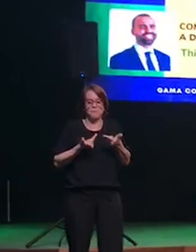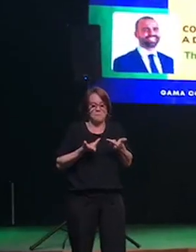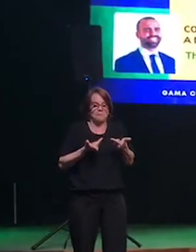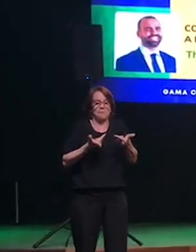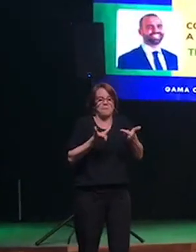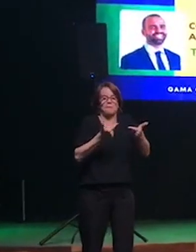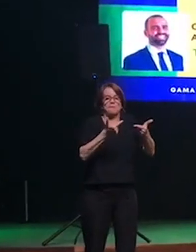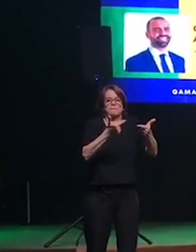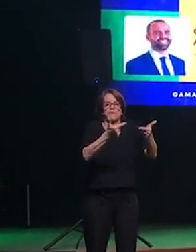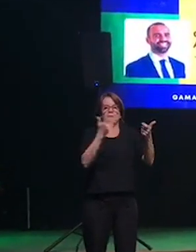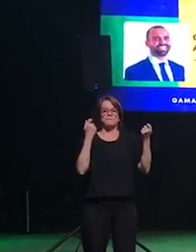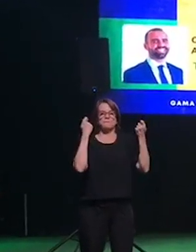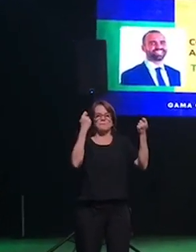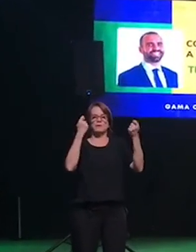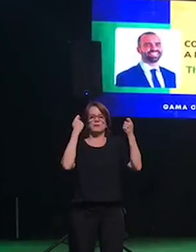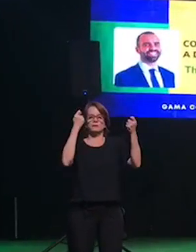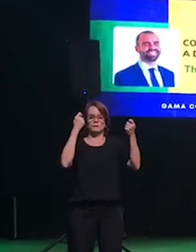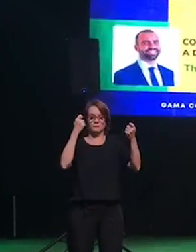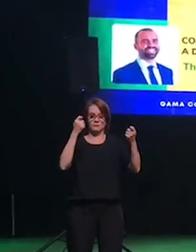políticos.